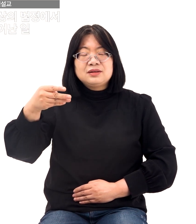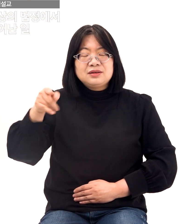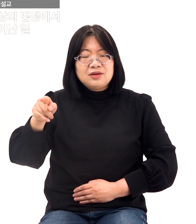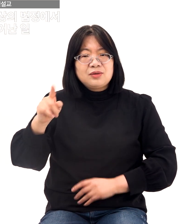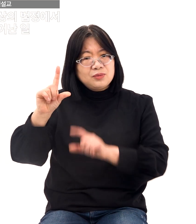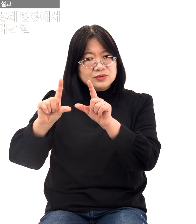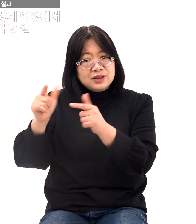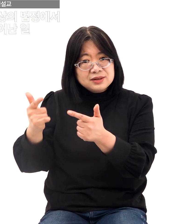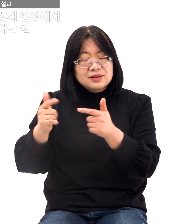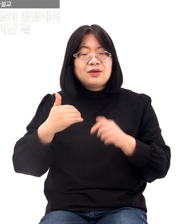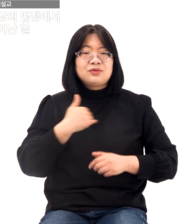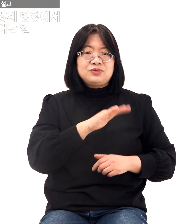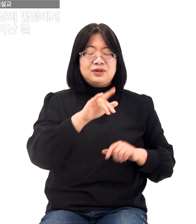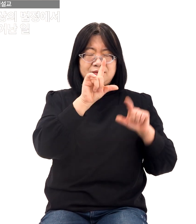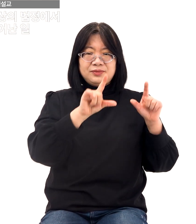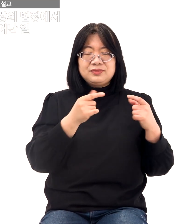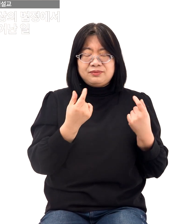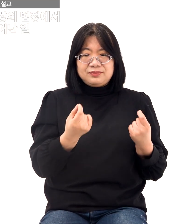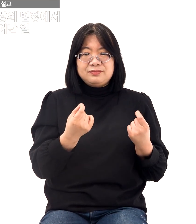모습이기도 합니다. 우리는